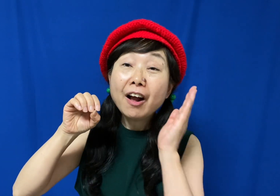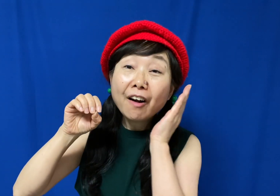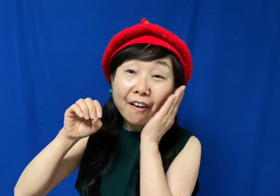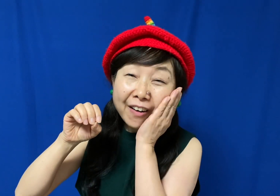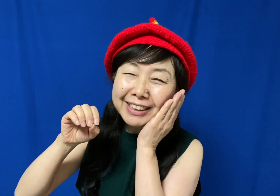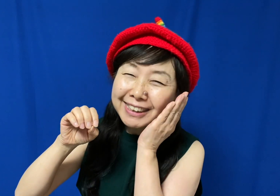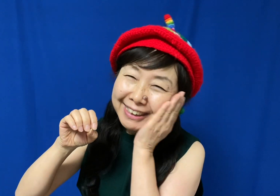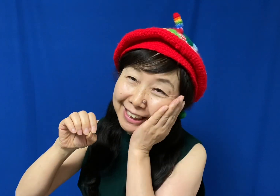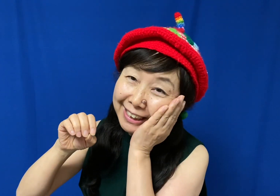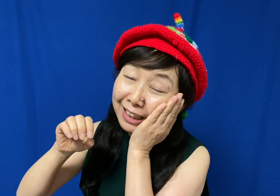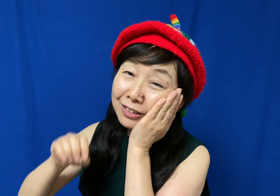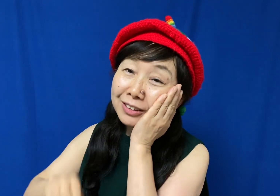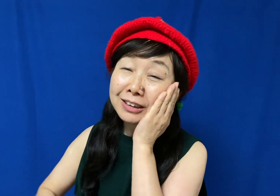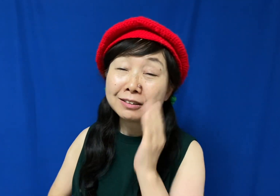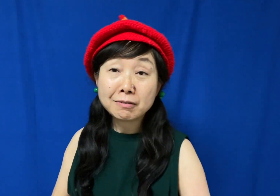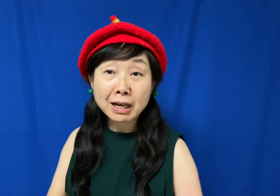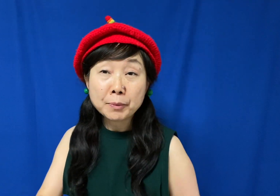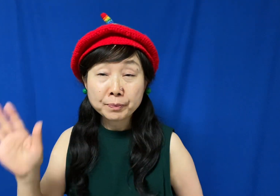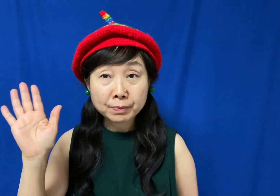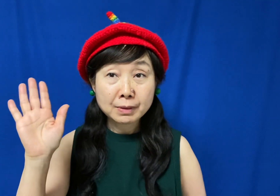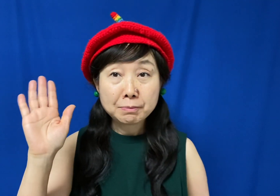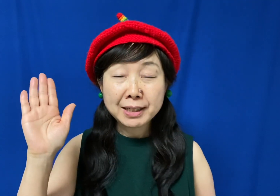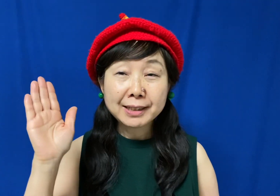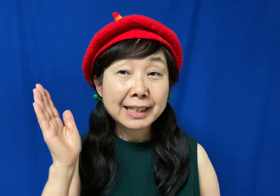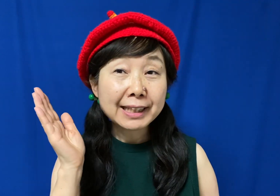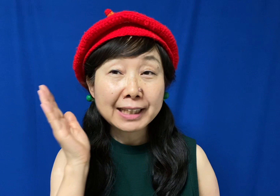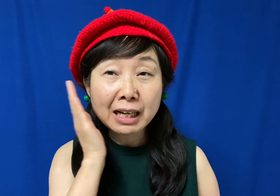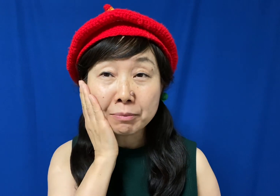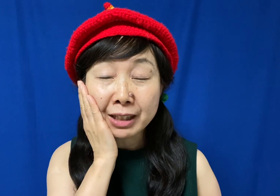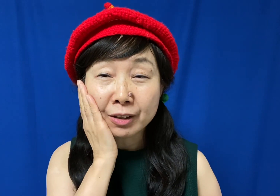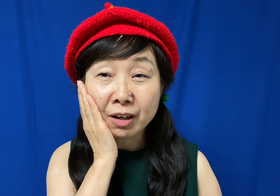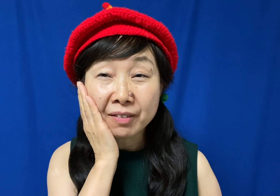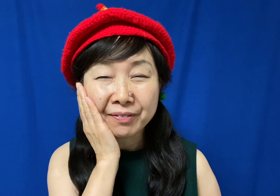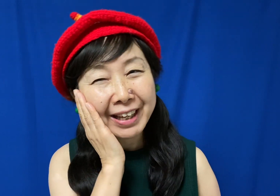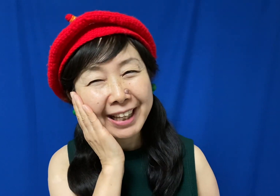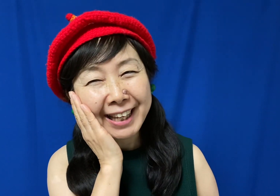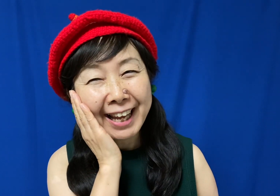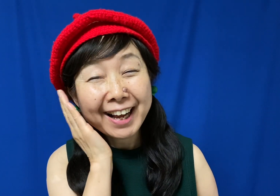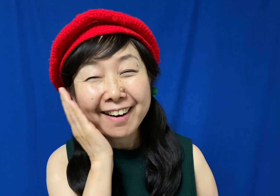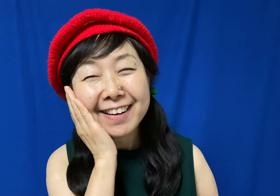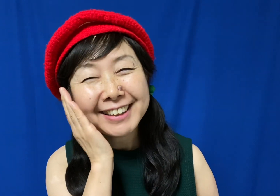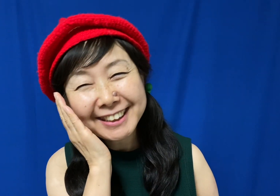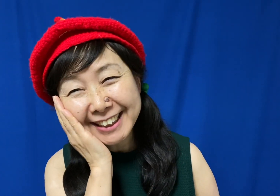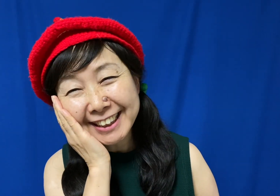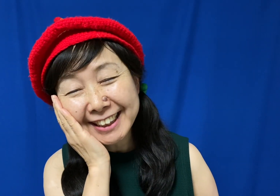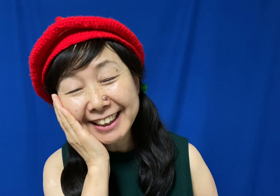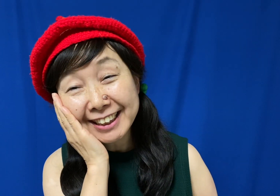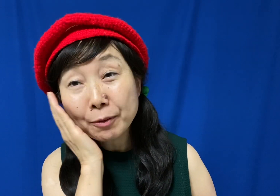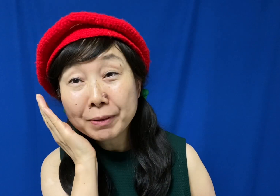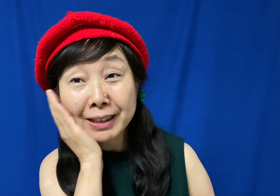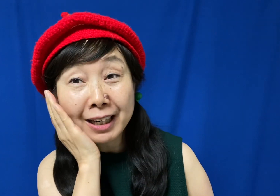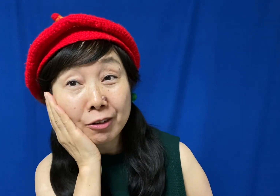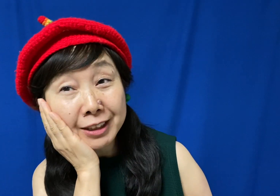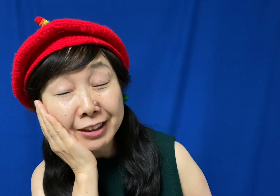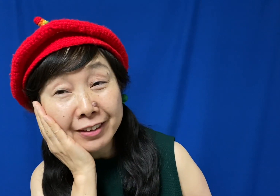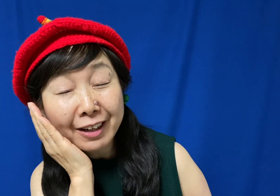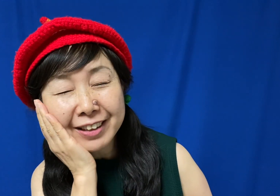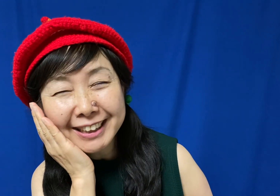美味しいっていう手話は、右手だったら右のほっぺで美味しい、ほっぺたが落ちそうで美味し